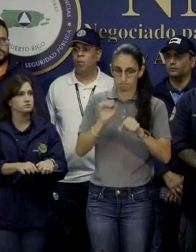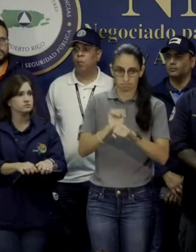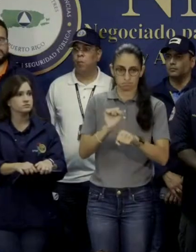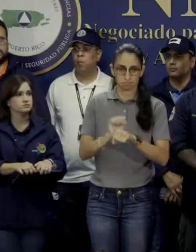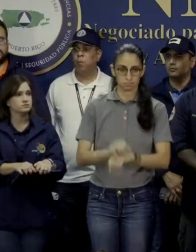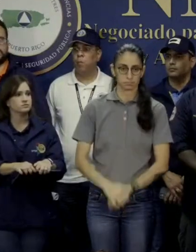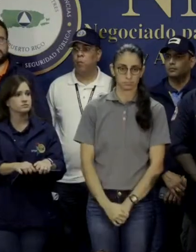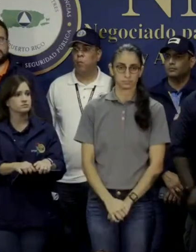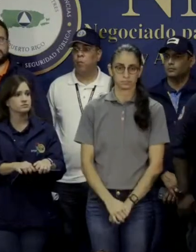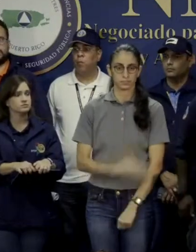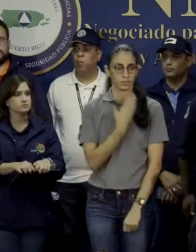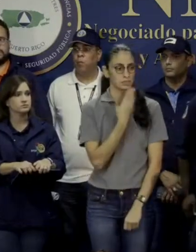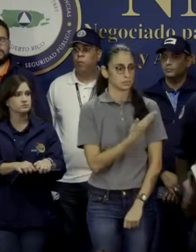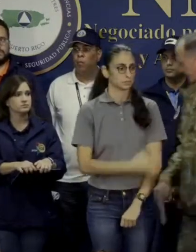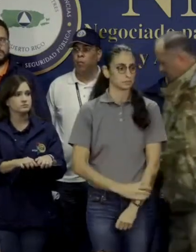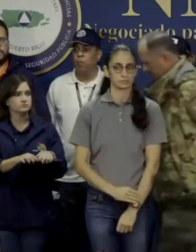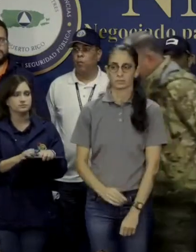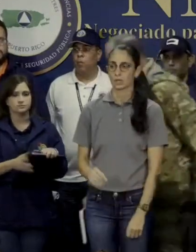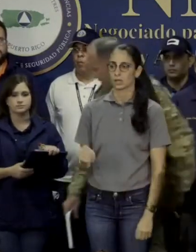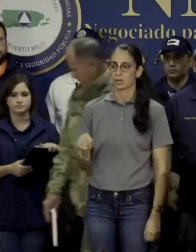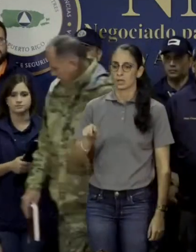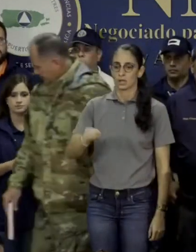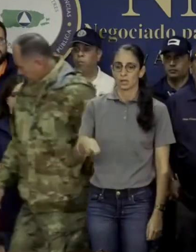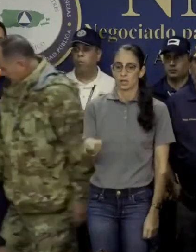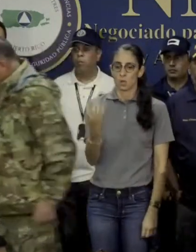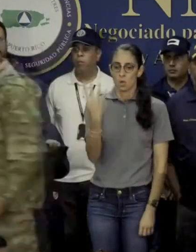requiera. Gracias. Noticentro.